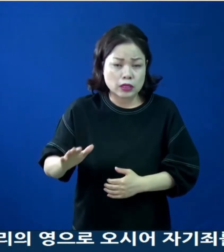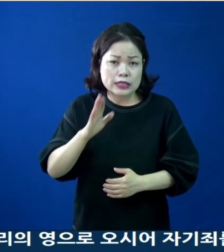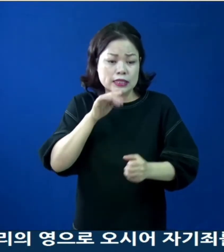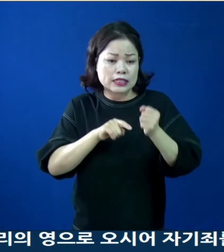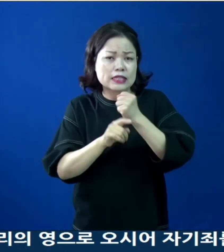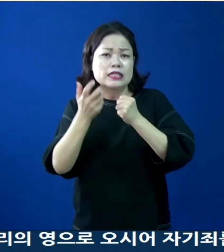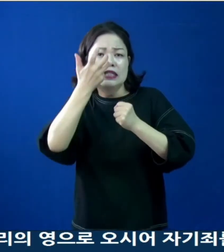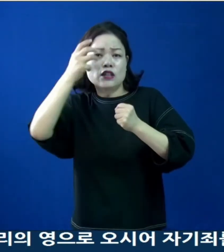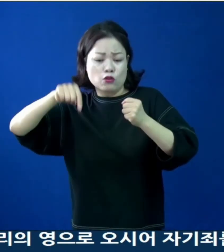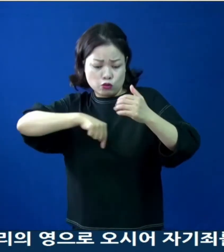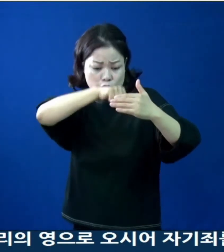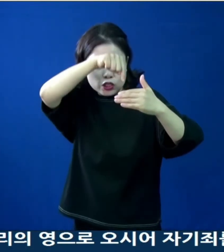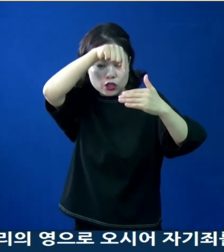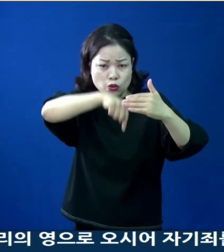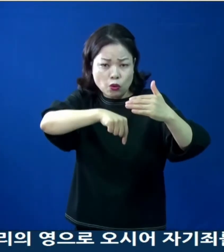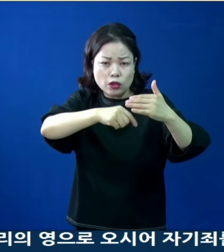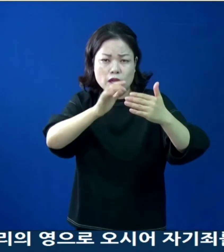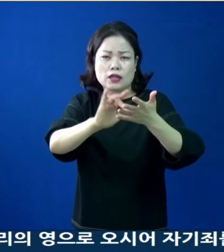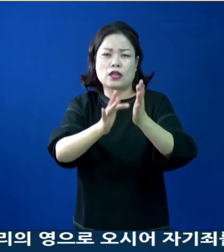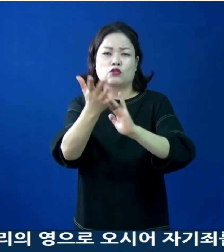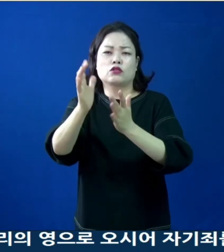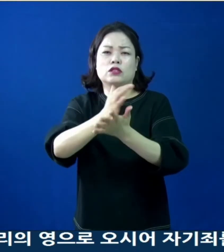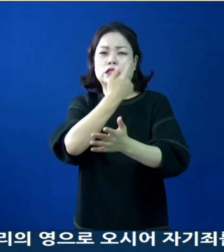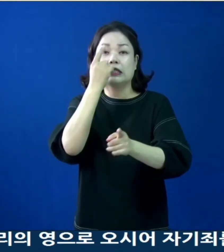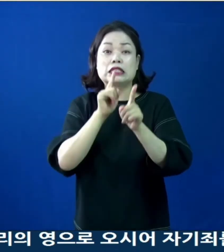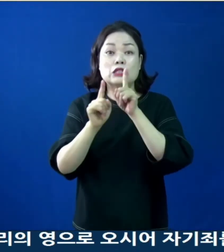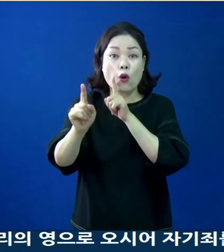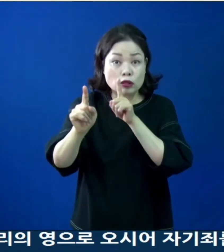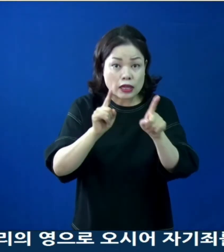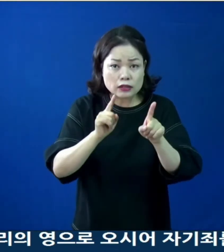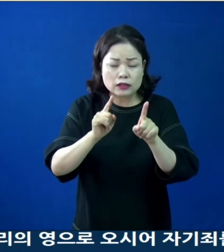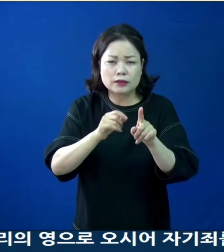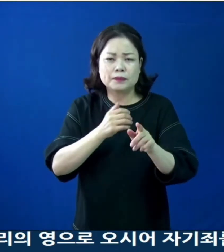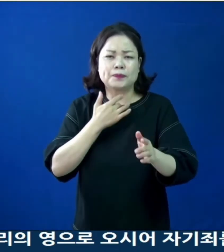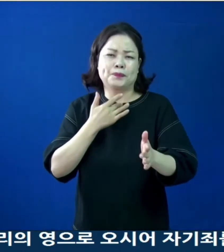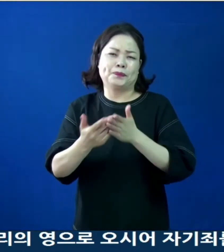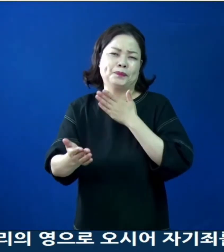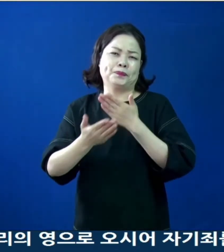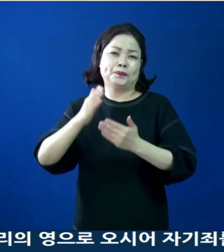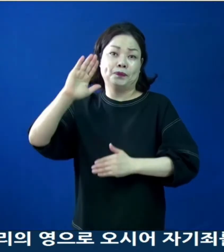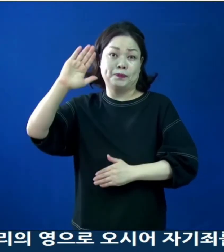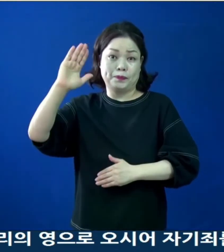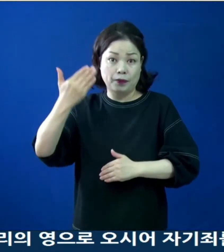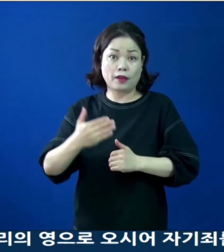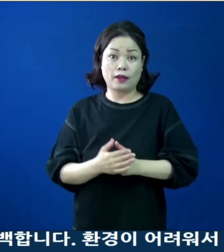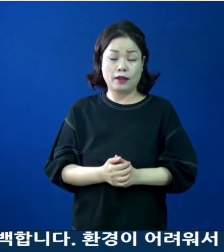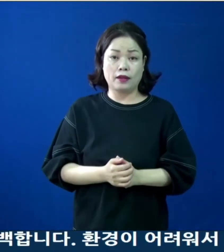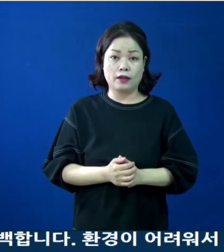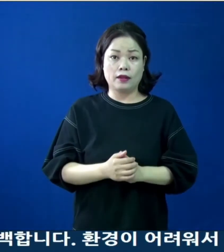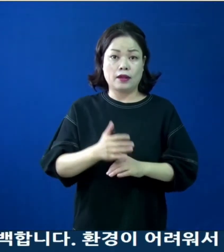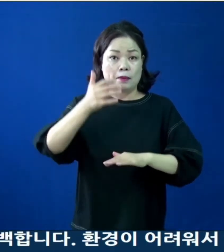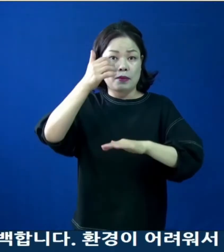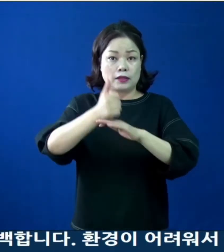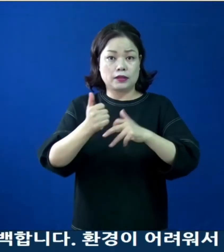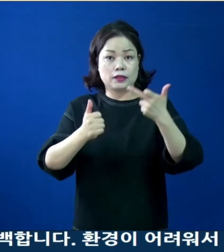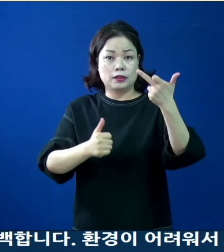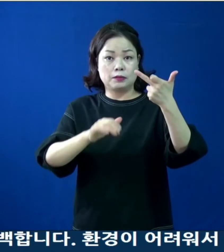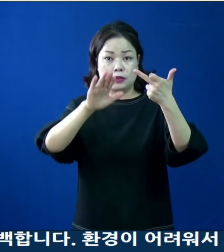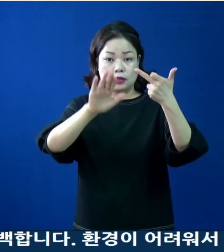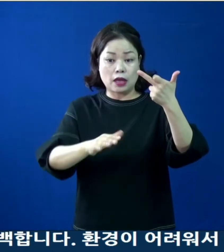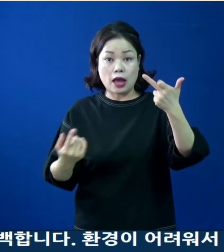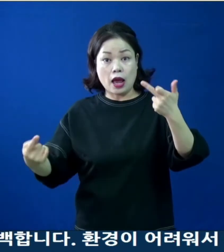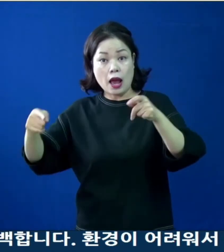속에서 그 예수 그리스도를 증언하시는 것을 맛볼 수 있게 되는 것이죠. 마지막 17절 후반절,